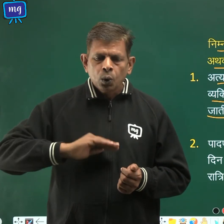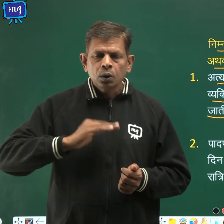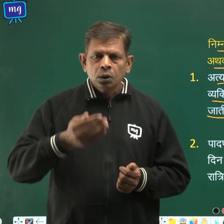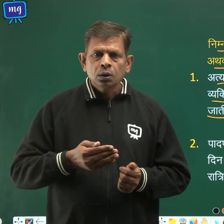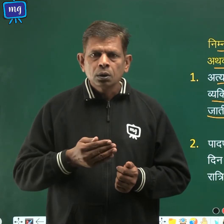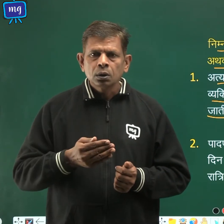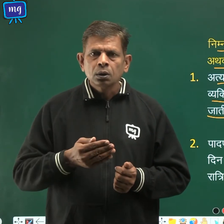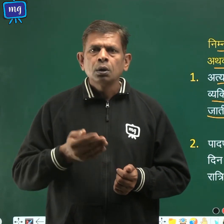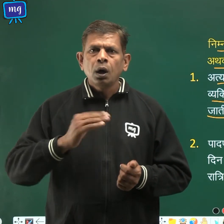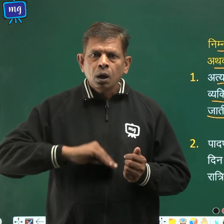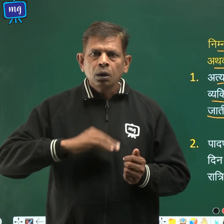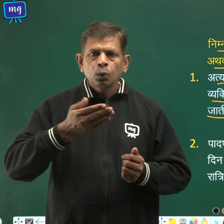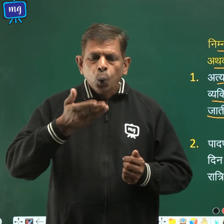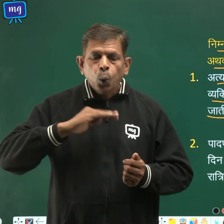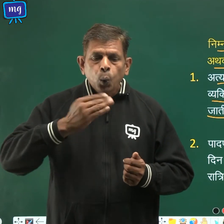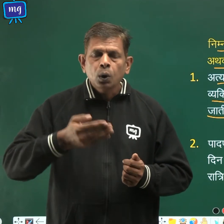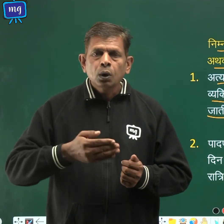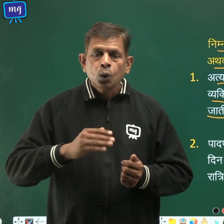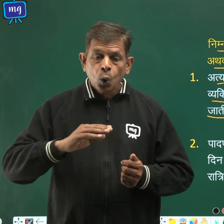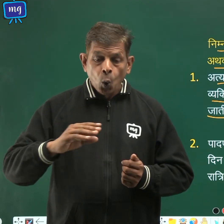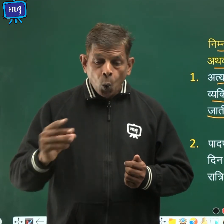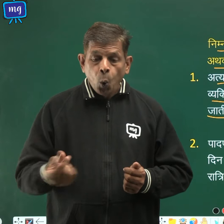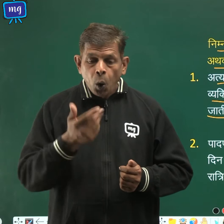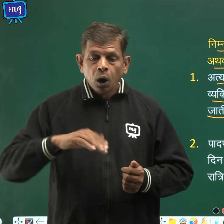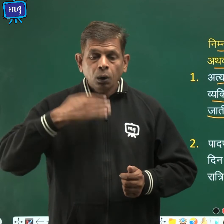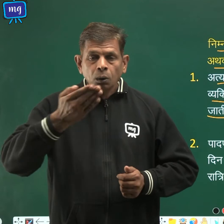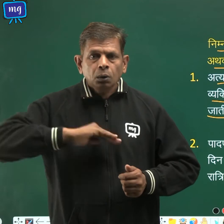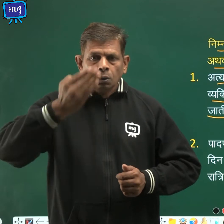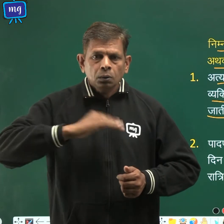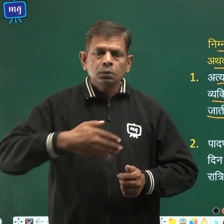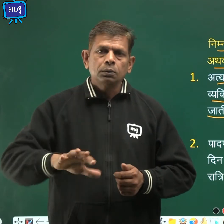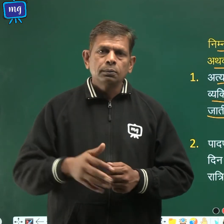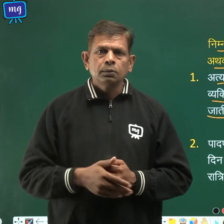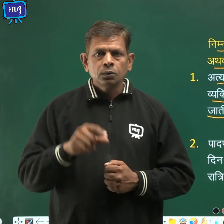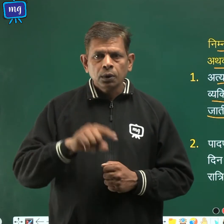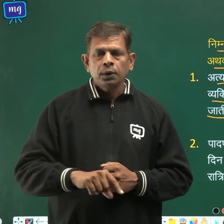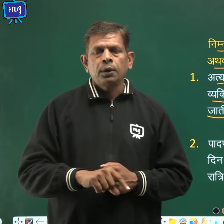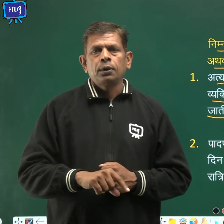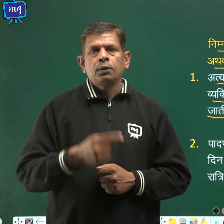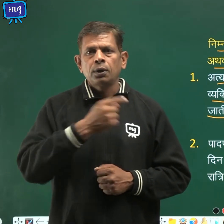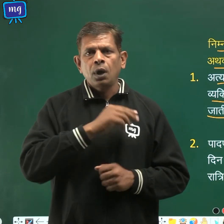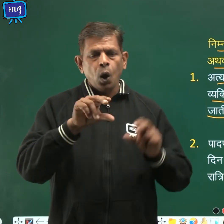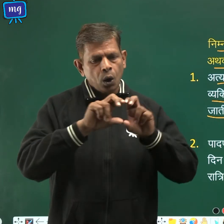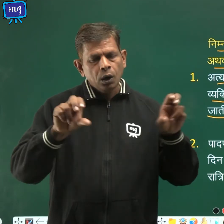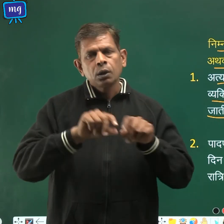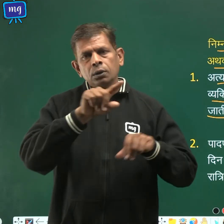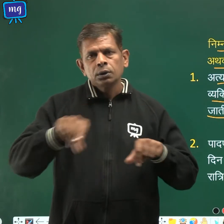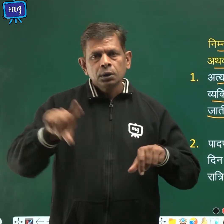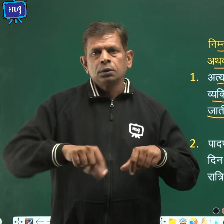दर, हमारी सांसें तेज हो जाती है, तो यह कथन असत्य है,